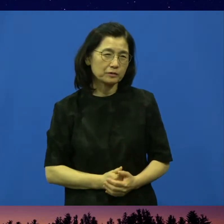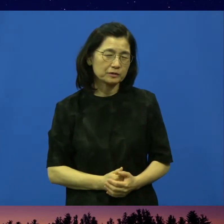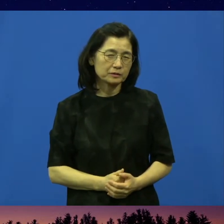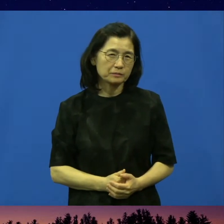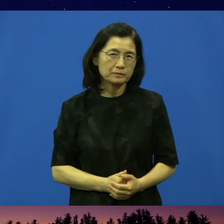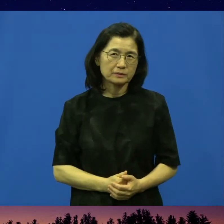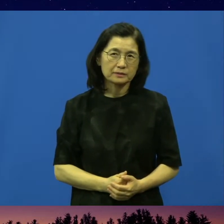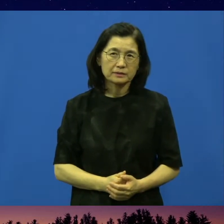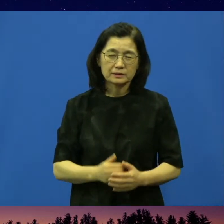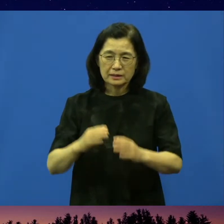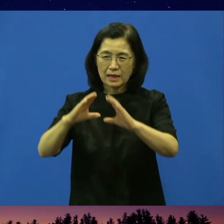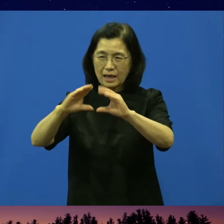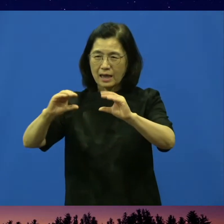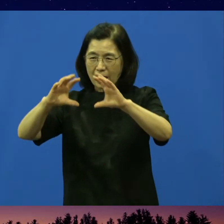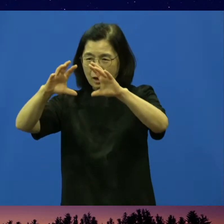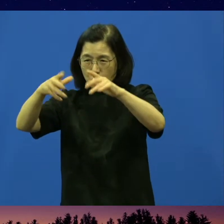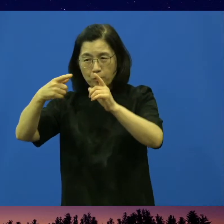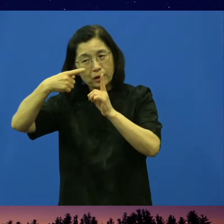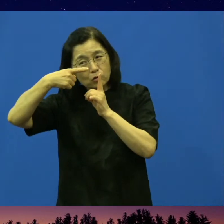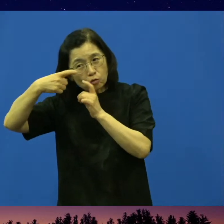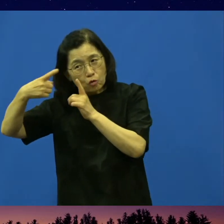애굽의 유혹은 반복되는 겁니다.